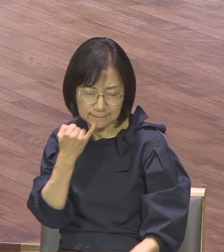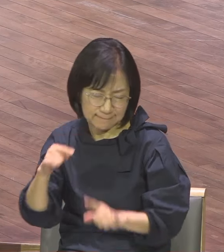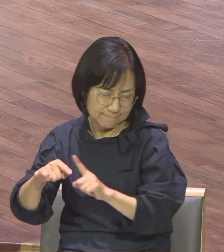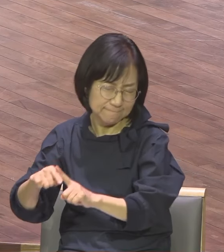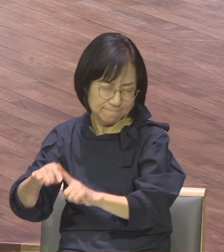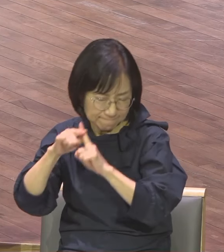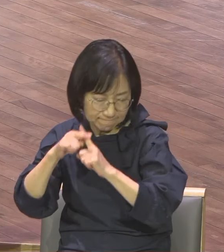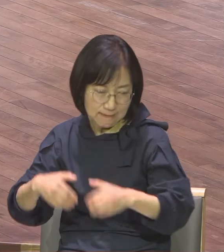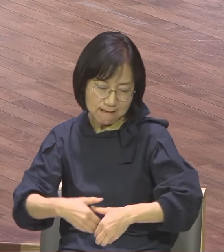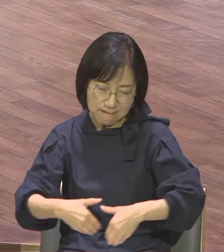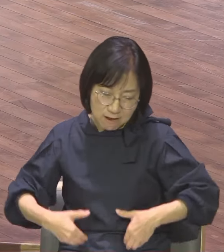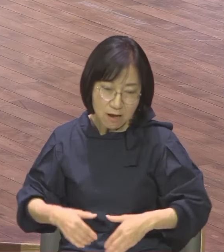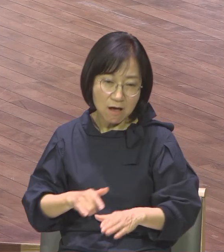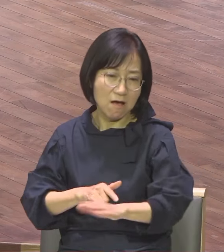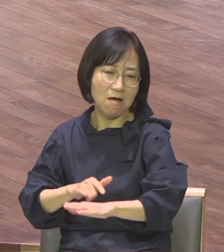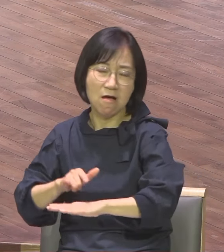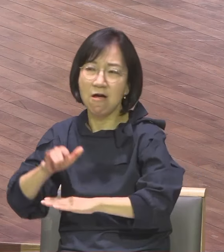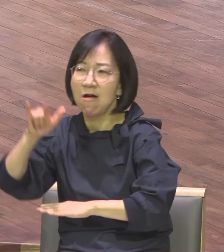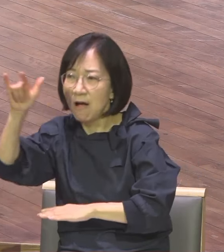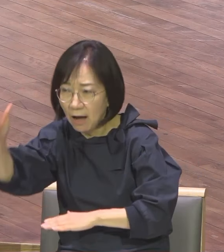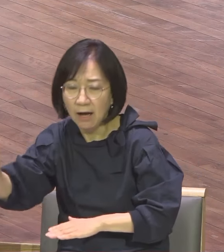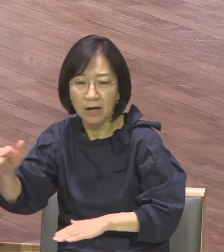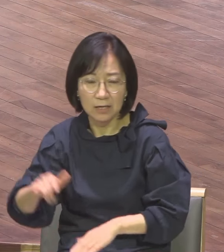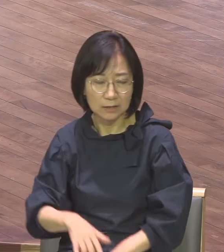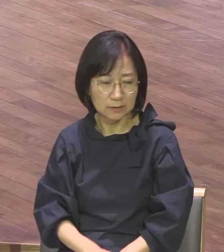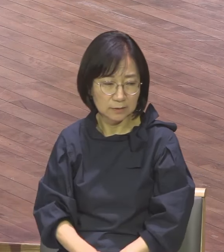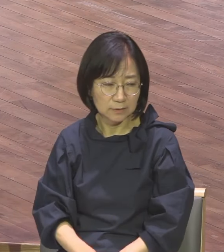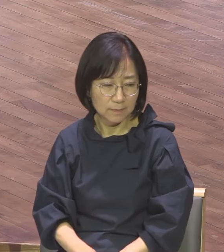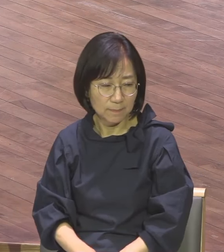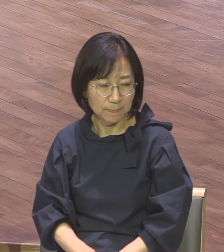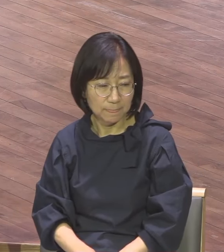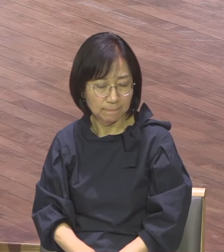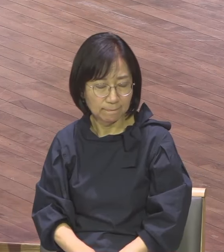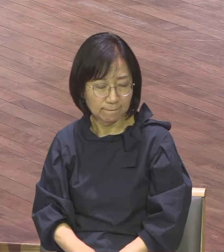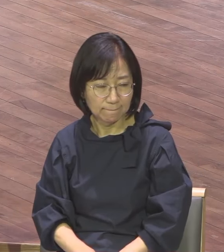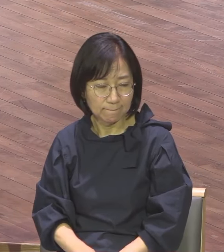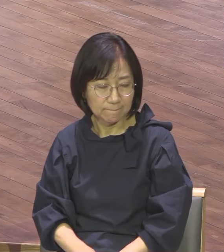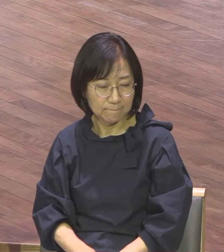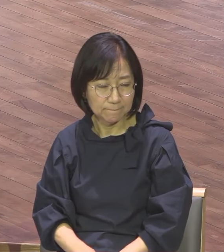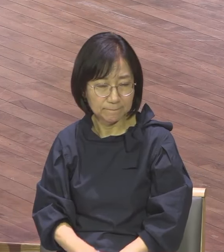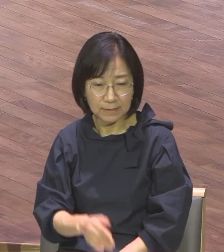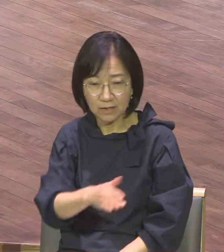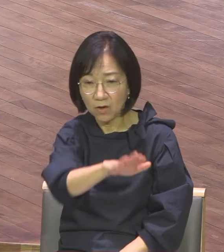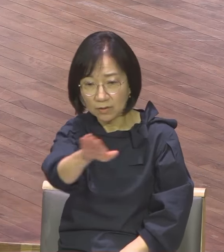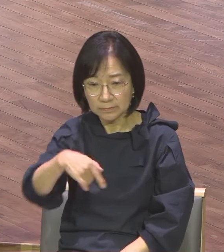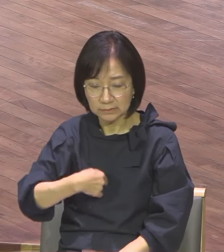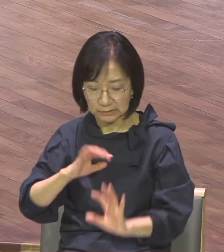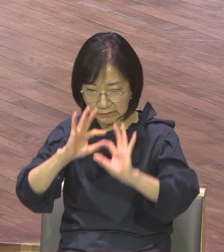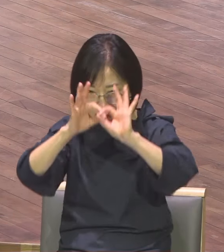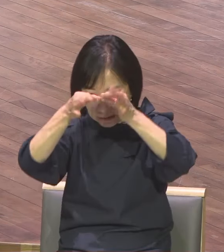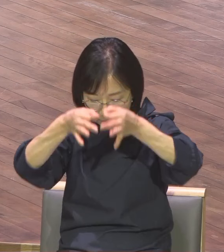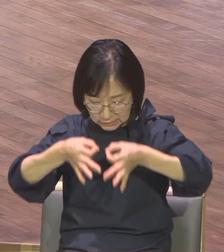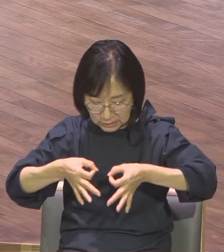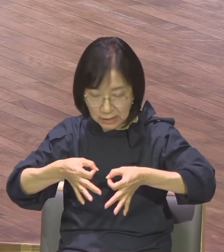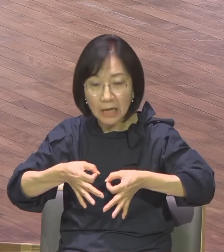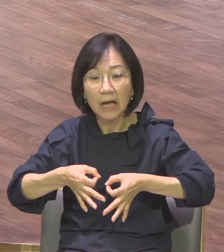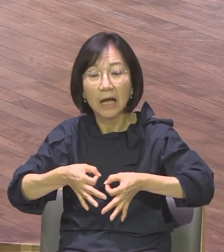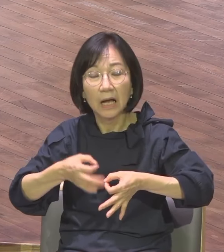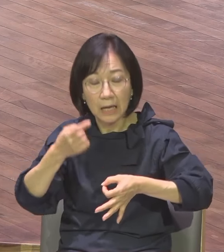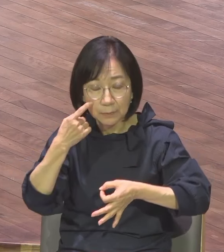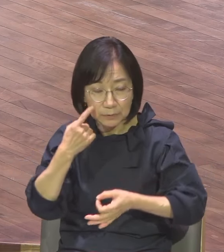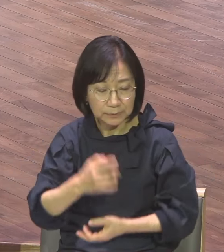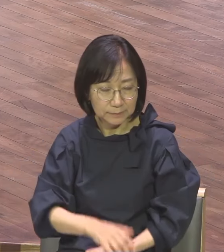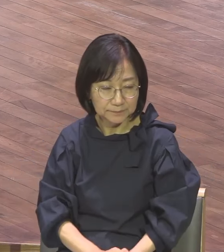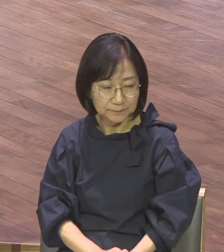증거하는 선교사도 있는데 나는 뭐 하는 거예요? 나는 인생을 어떤 삶을 살고 있냐? 한번 점검해 보세요. 영혼교회는 2, 3천